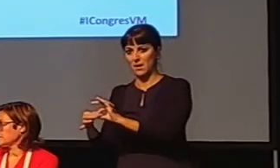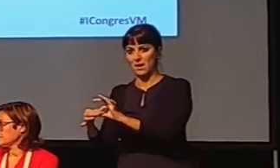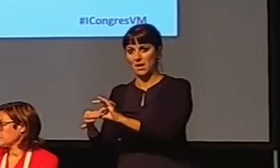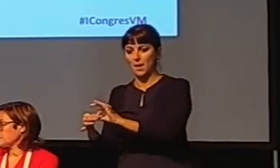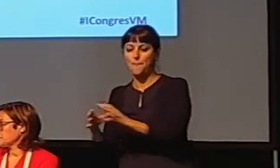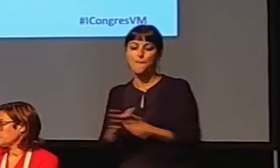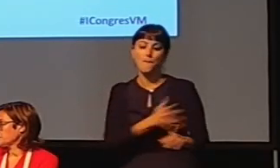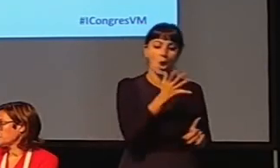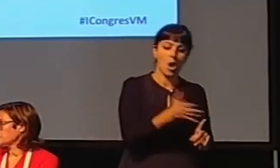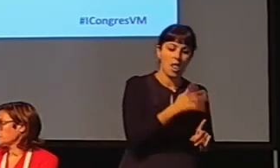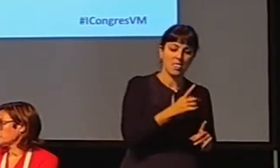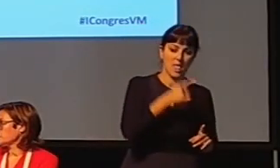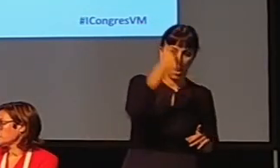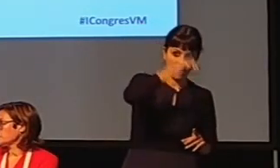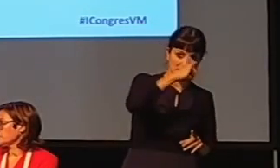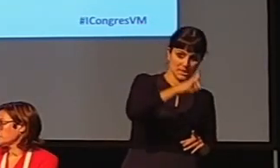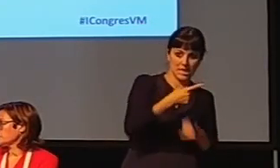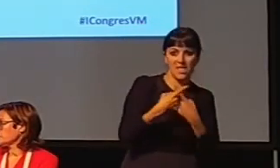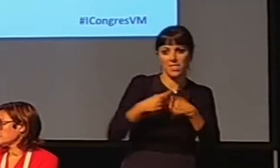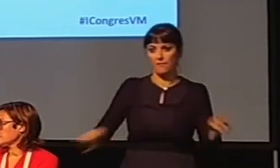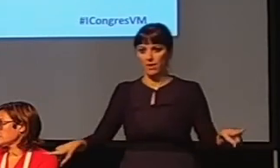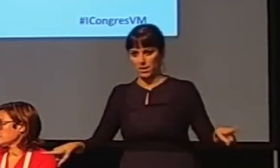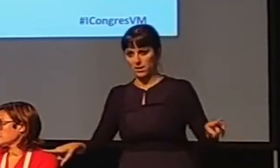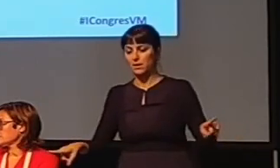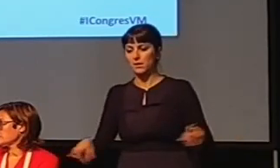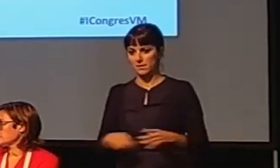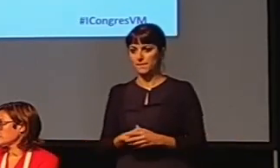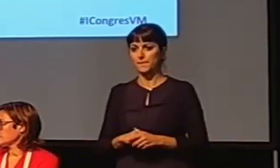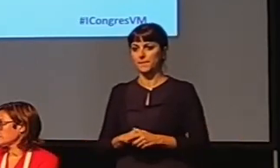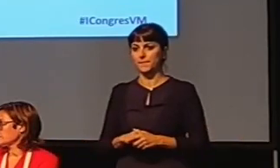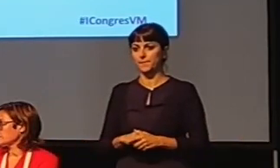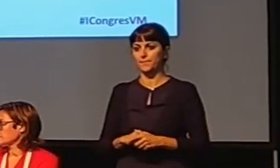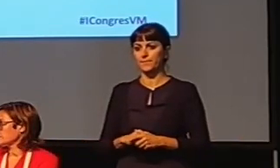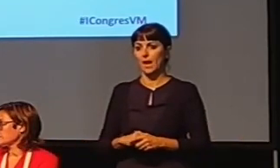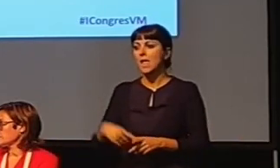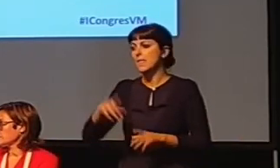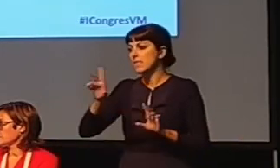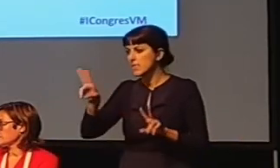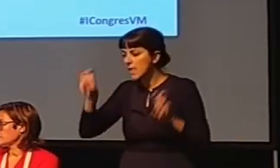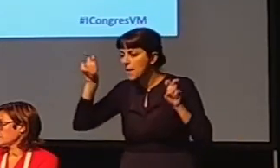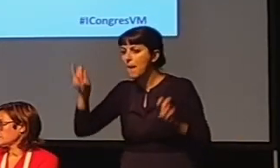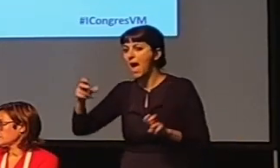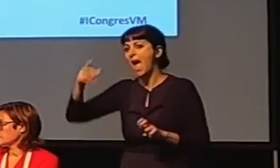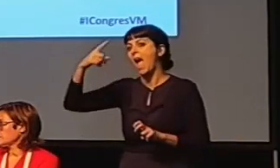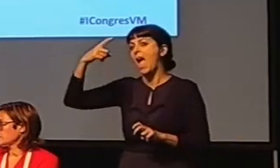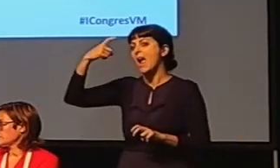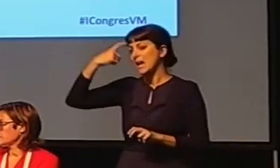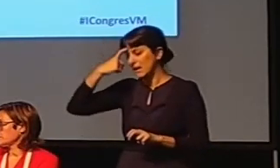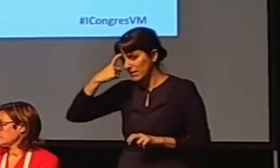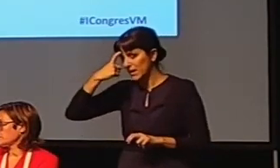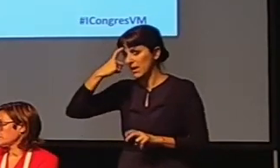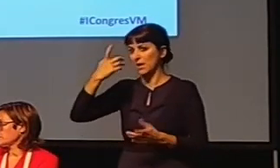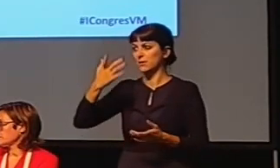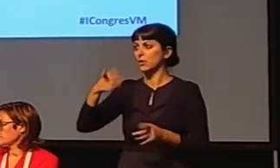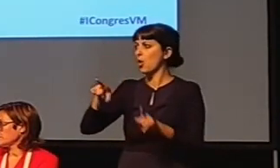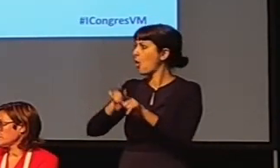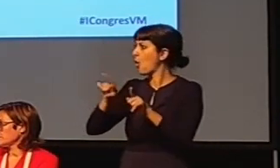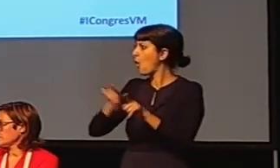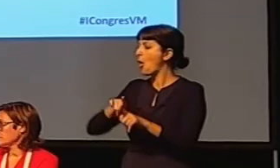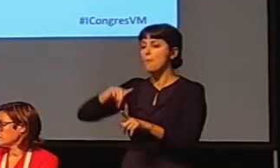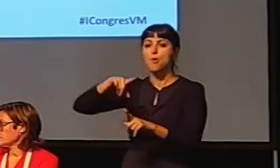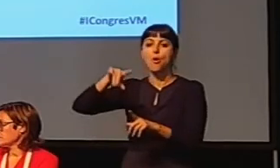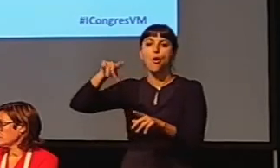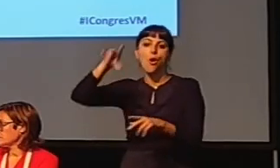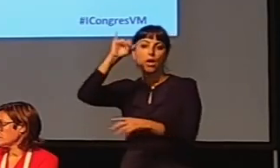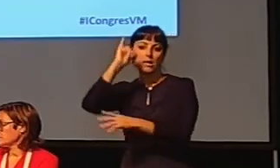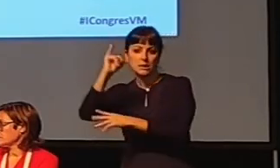violència masclista que nosaltres podem entendre per parella. I el tema de la credibilitat, ja no solament és que no creiem de forma individual, sinó que a nivell institucional el